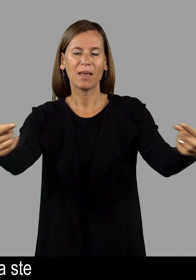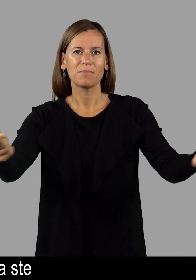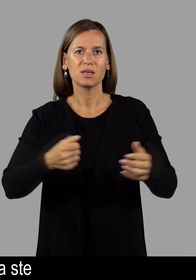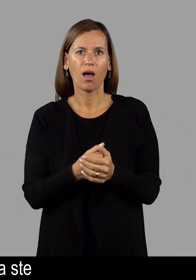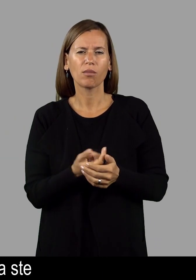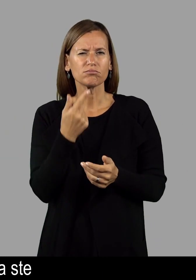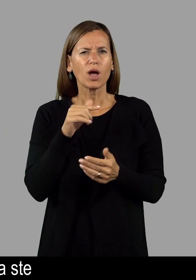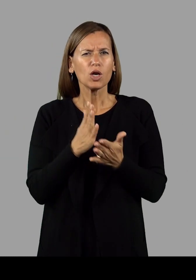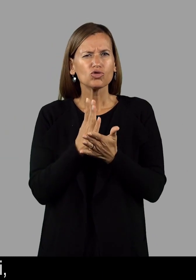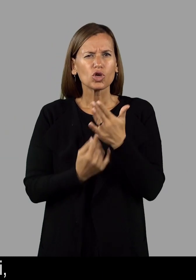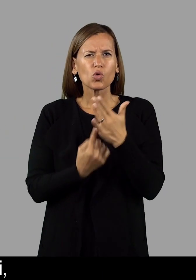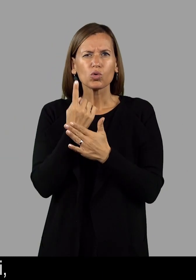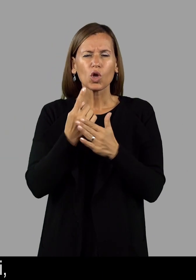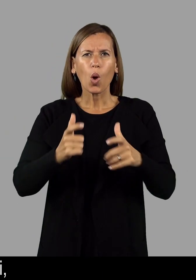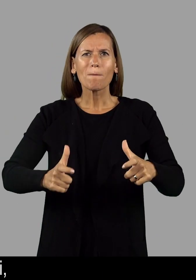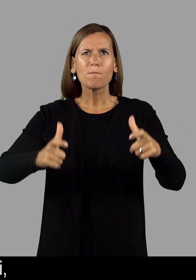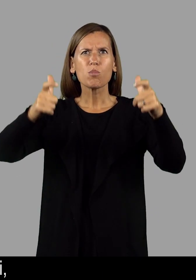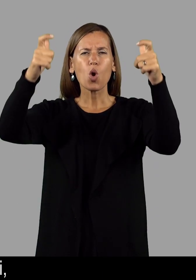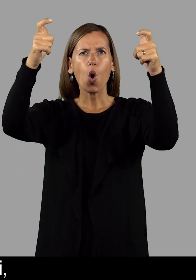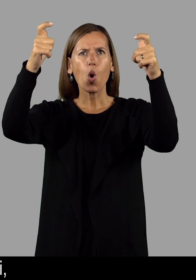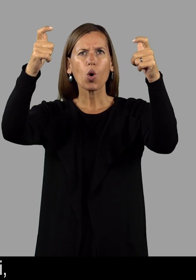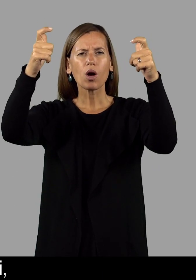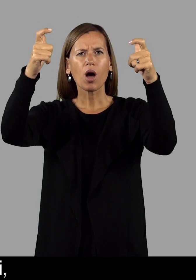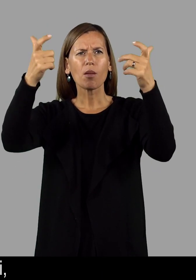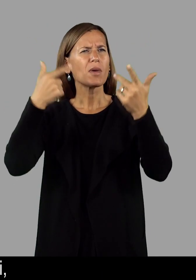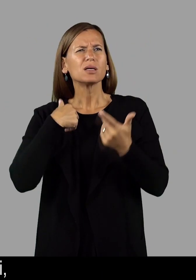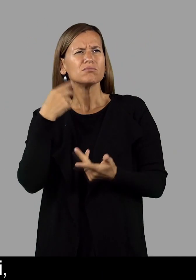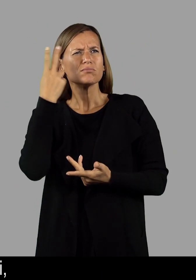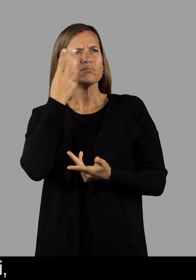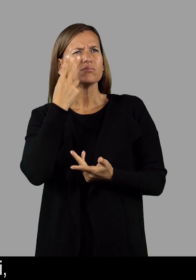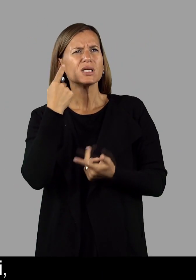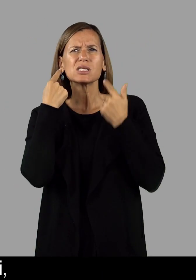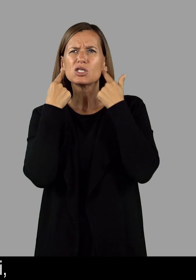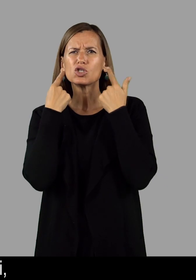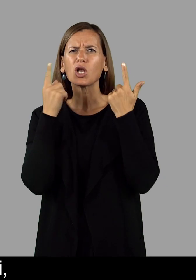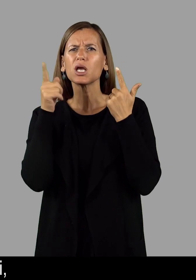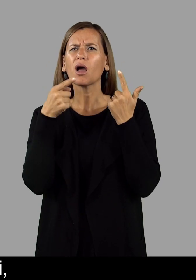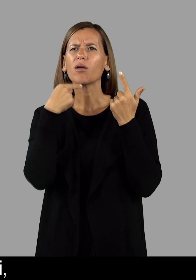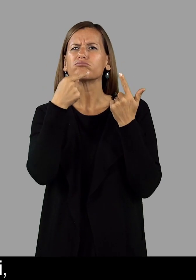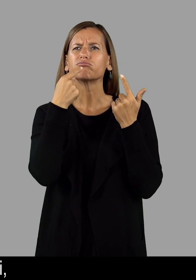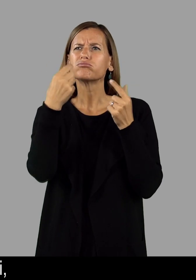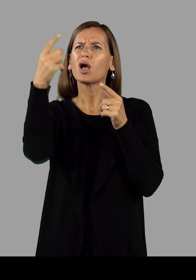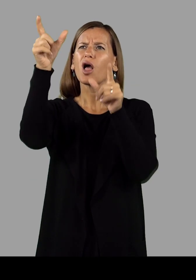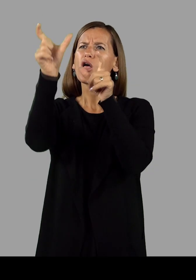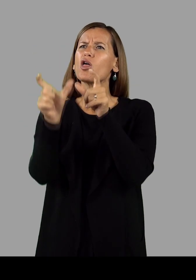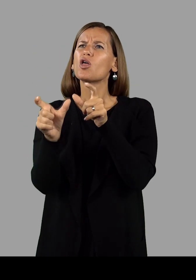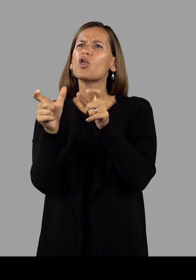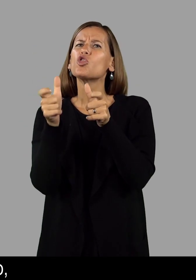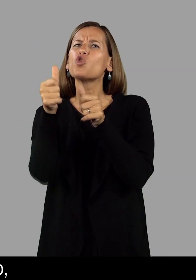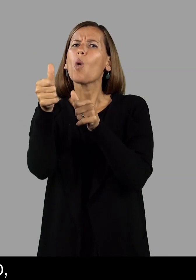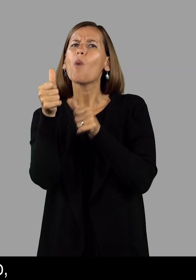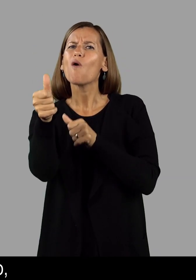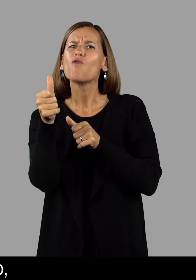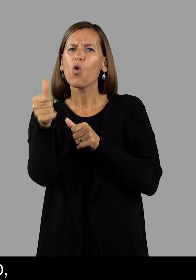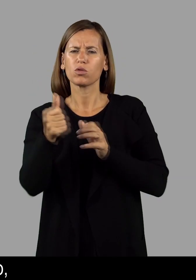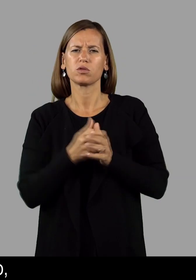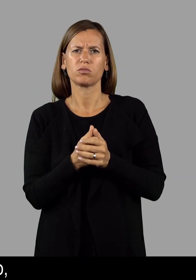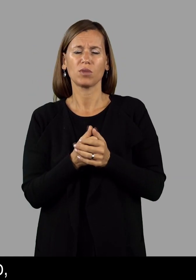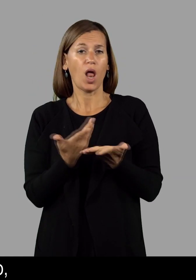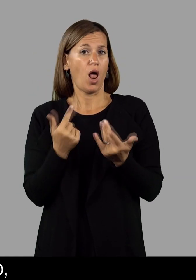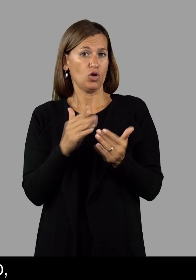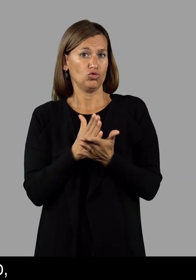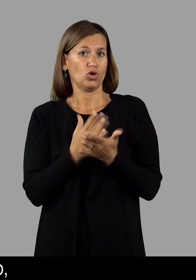vhodom velikega bloka in niste razumeli ali slišali, kaj vam govorijo prek domofona? Se vam je že kdaj zgodilo,